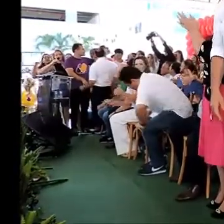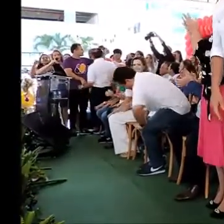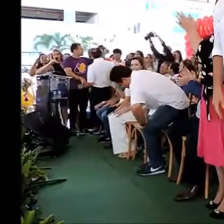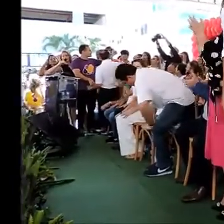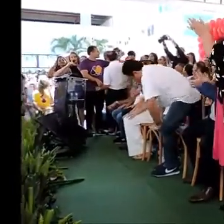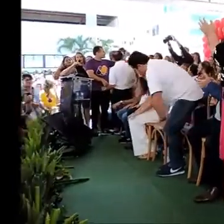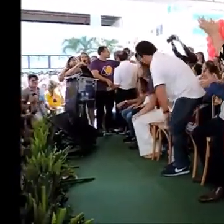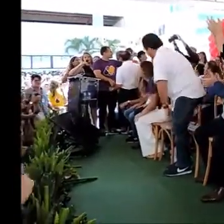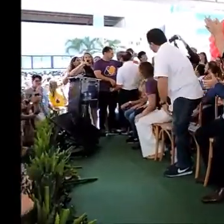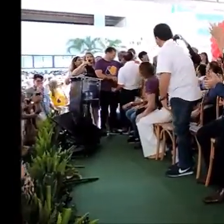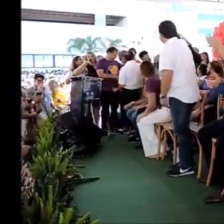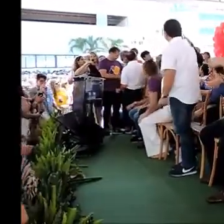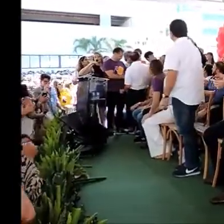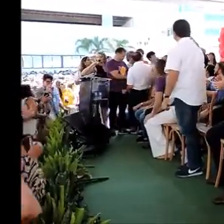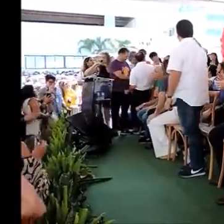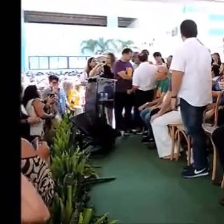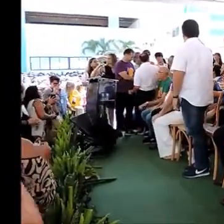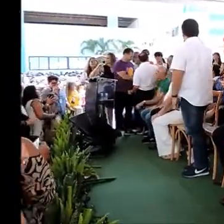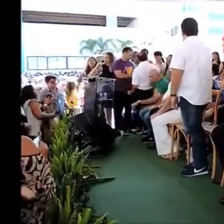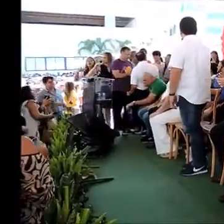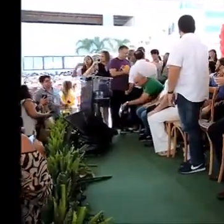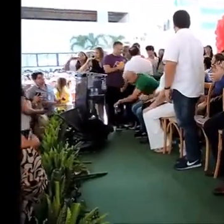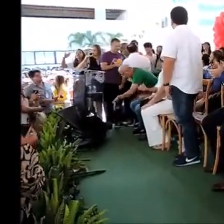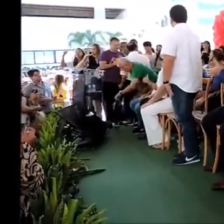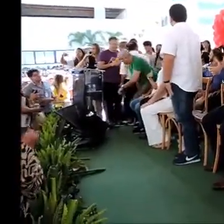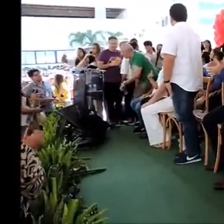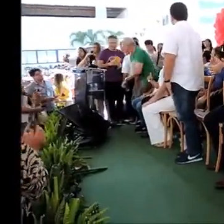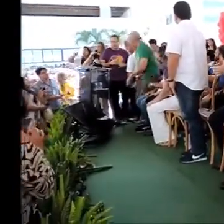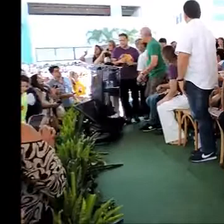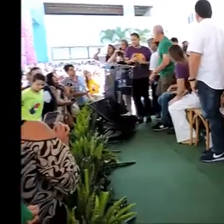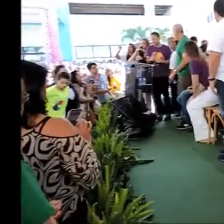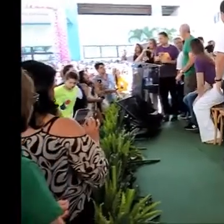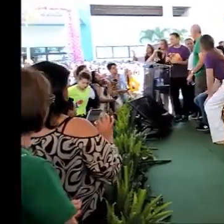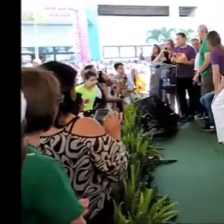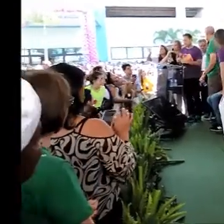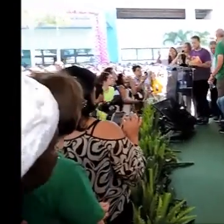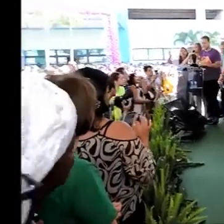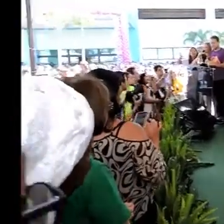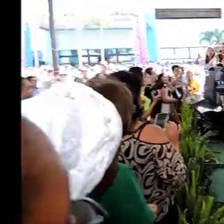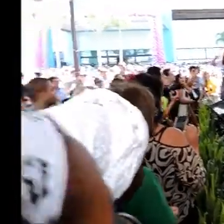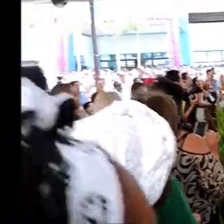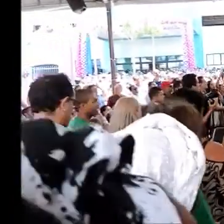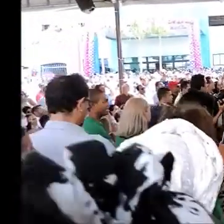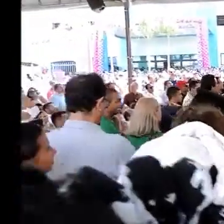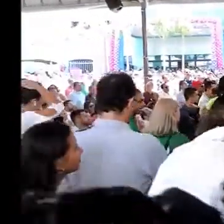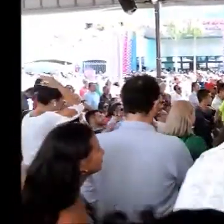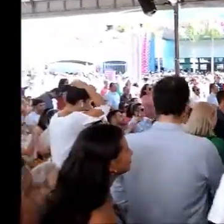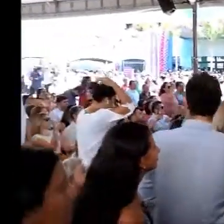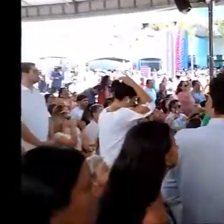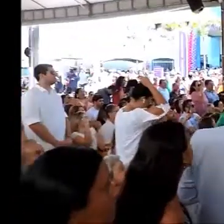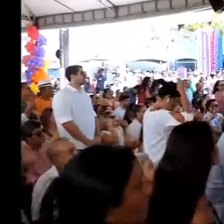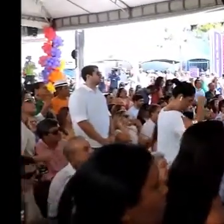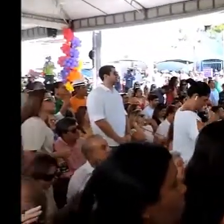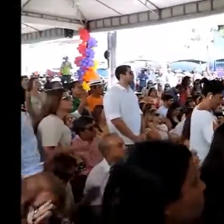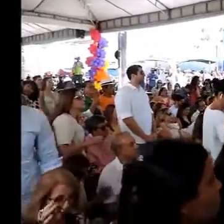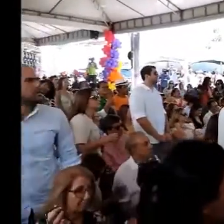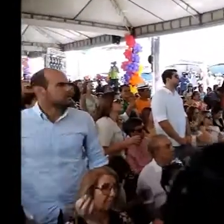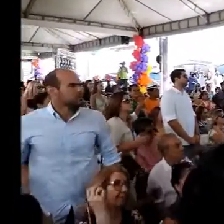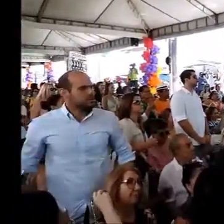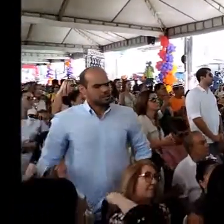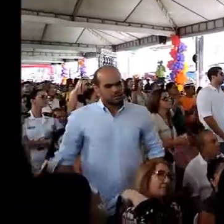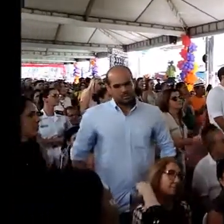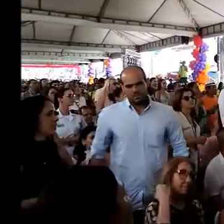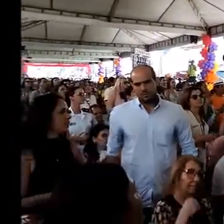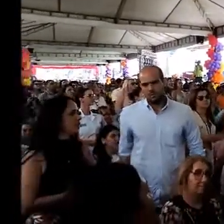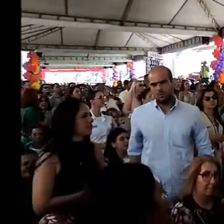Quero pedir ao governador e todos aqui presentes, a imagem aqui de cima está muito bonita, né, governador? Pedir para que todos